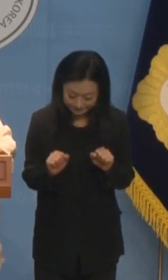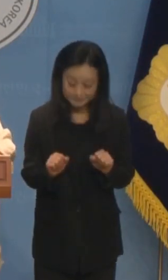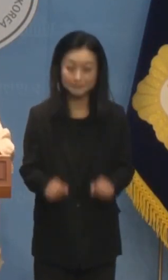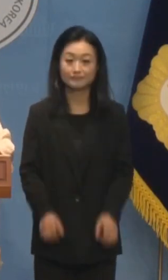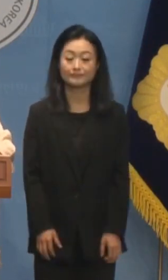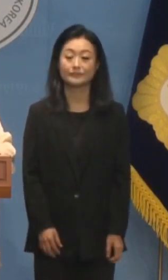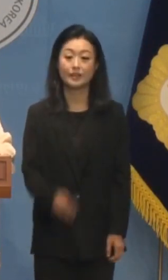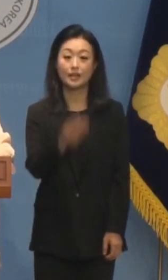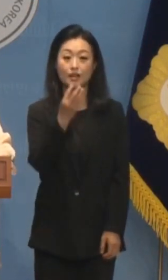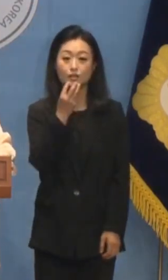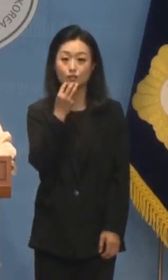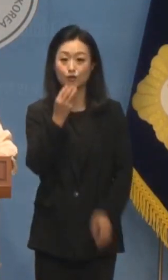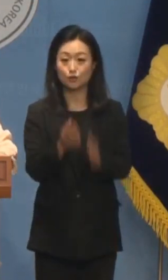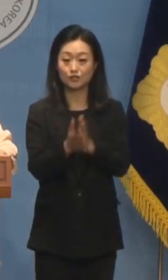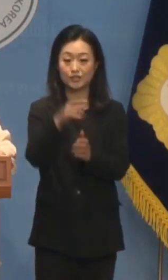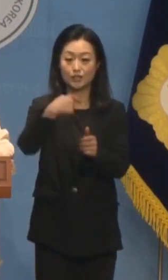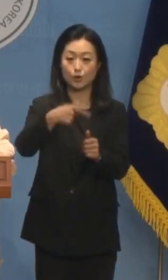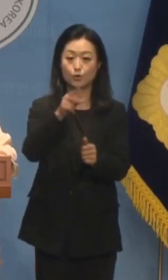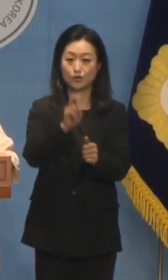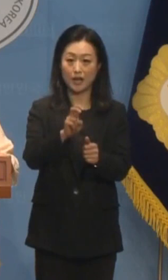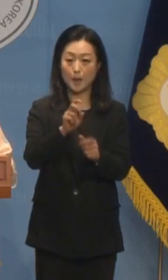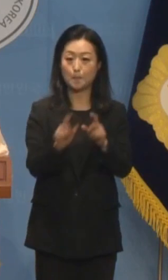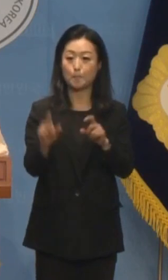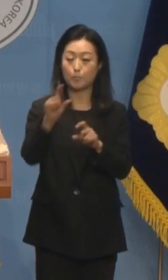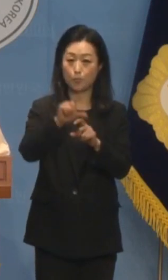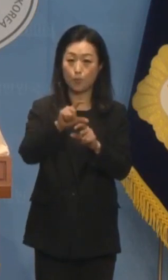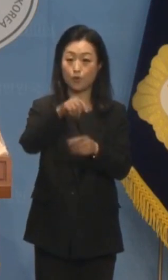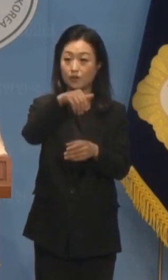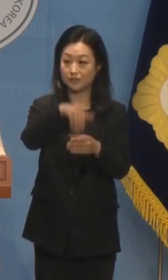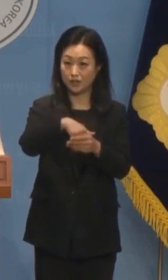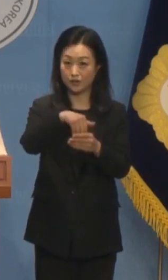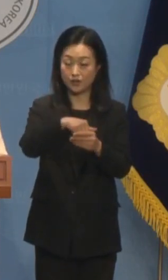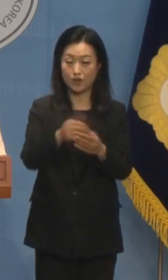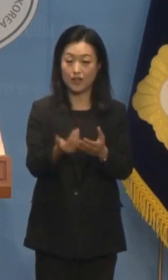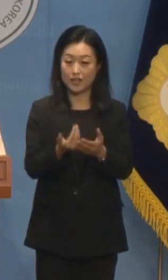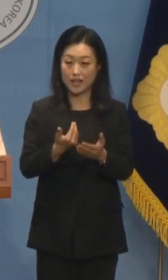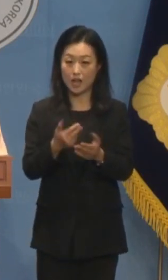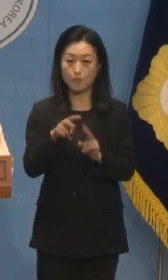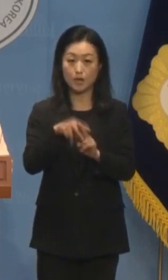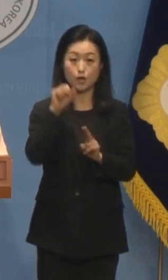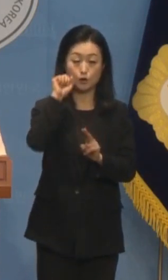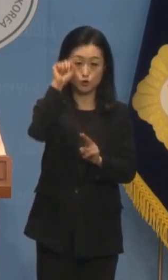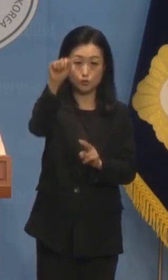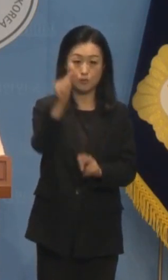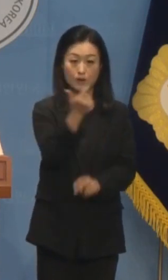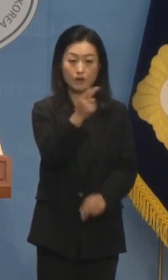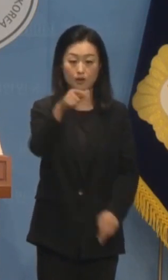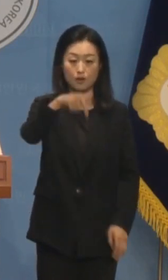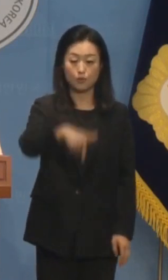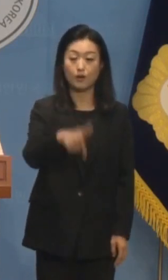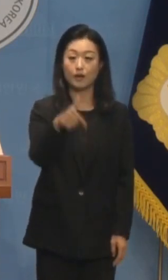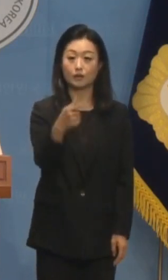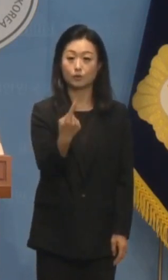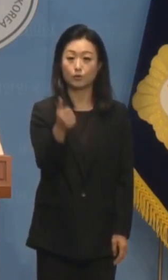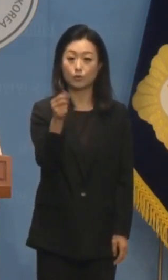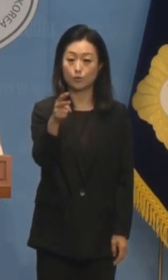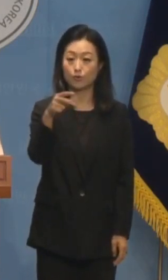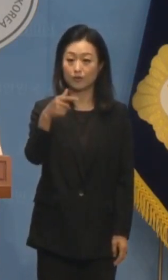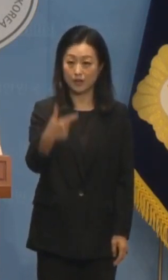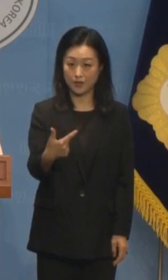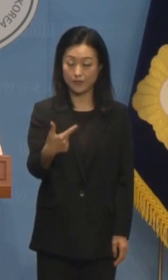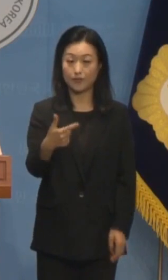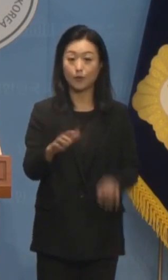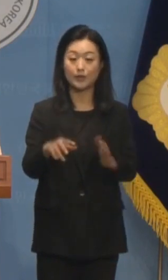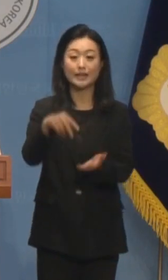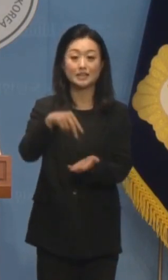안녕하십니까. 서울시 교육감 보궐선거 예비 후보, 강노현 예비 후보의